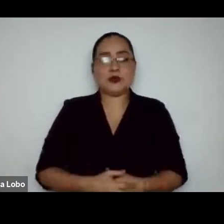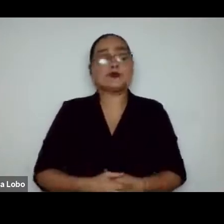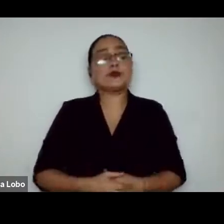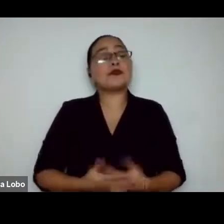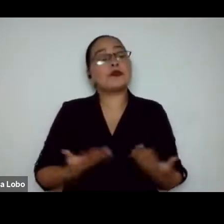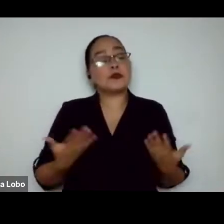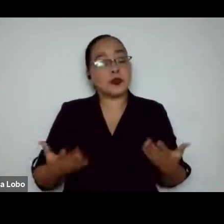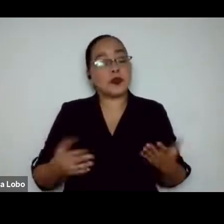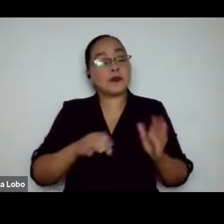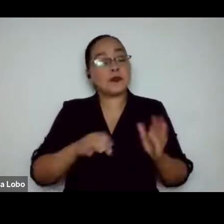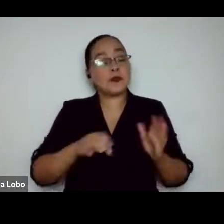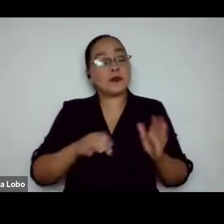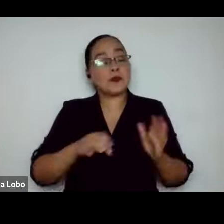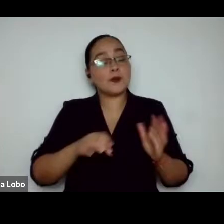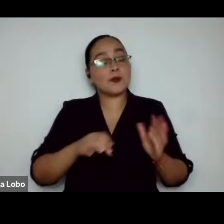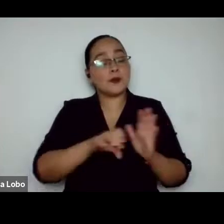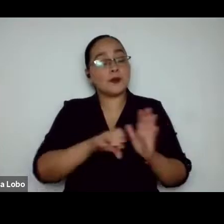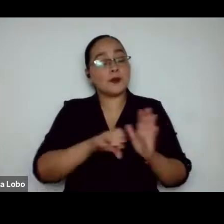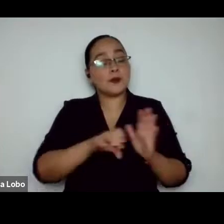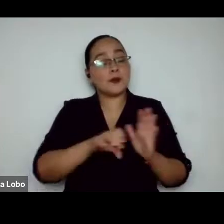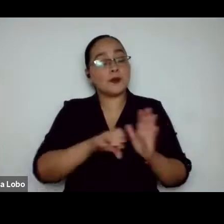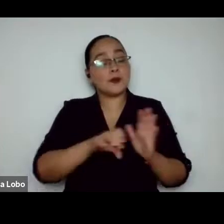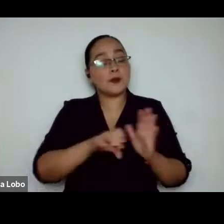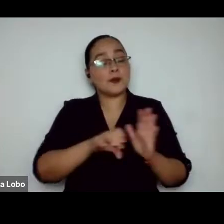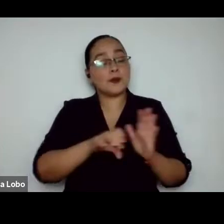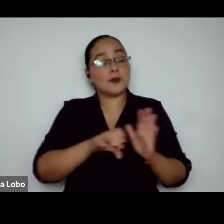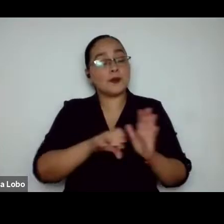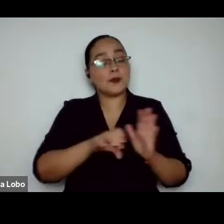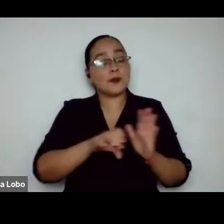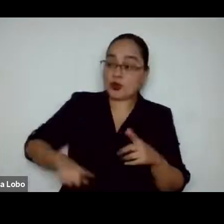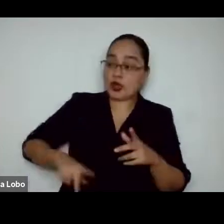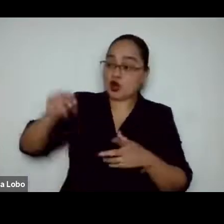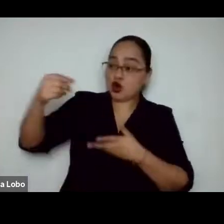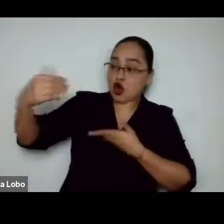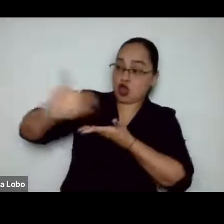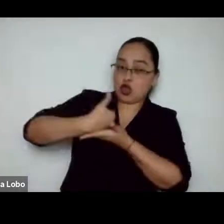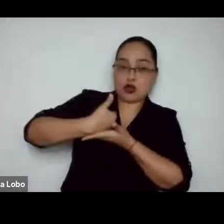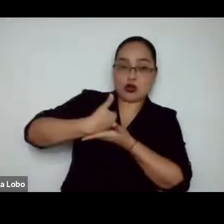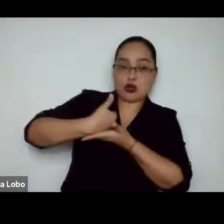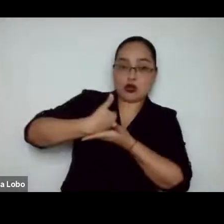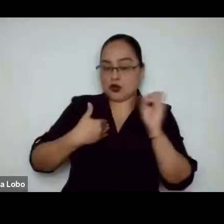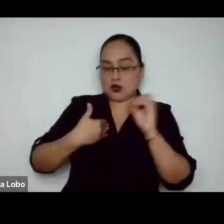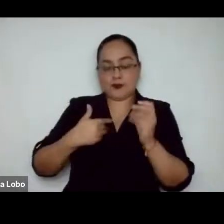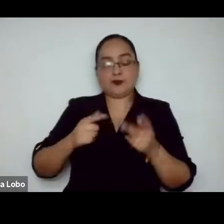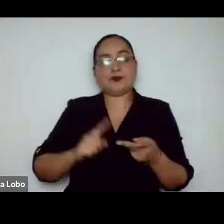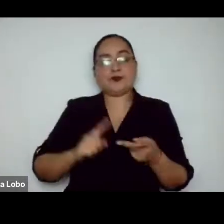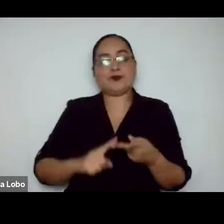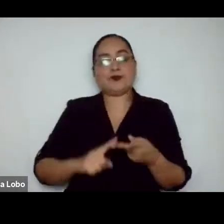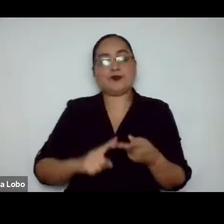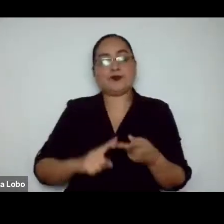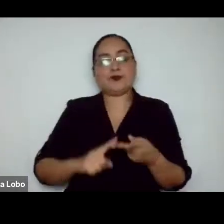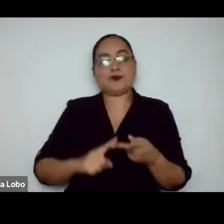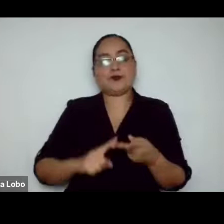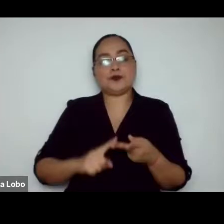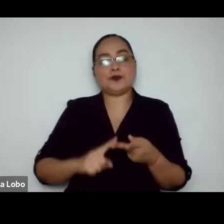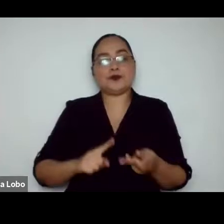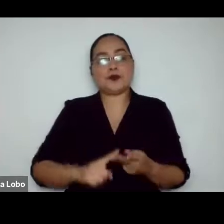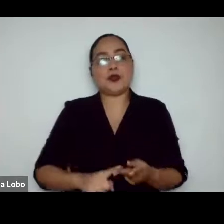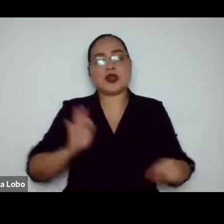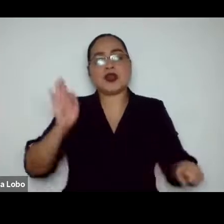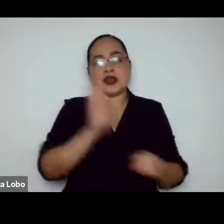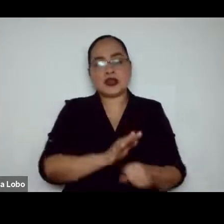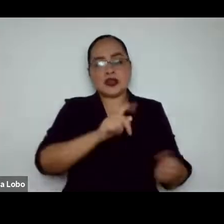la protección frente al Estado de una esfera de no interferencia, particularmente protegida por las